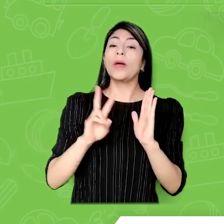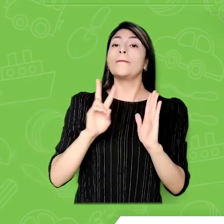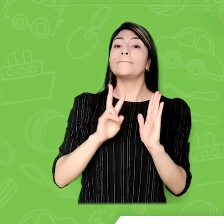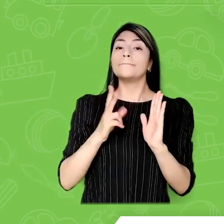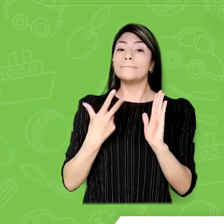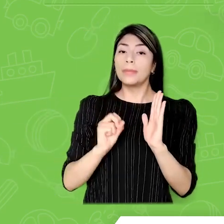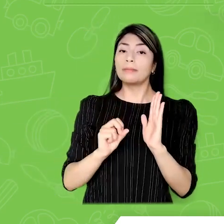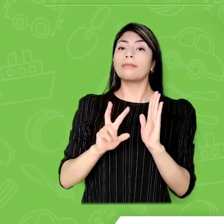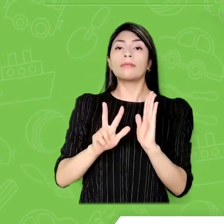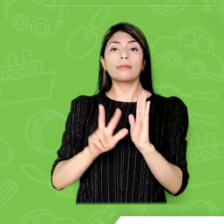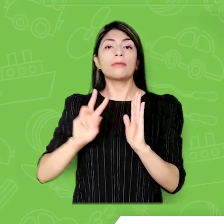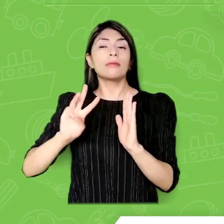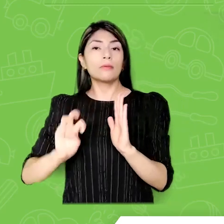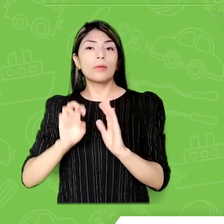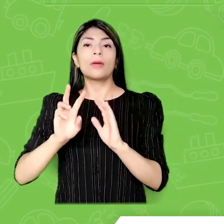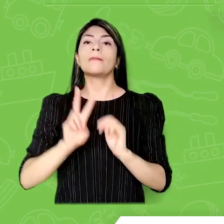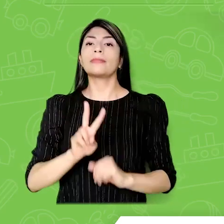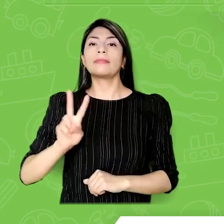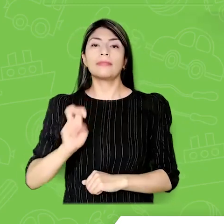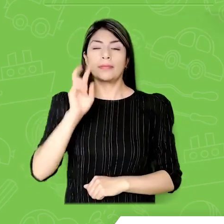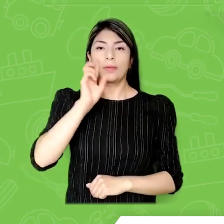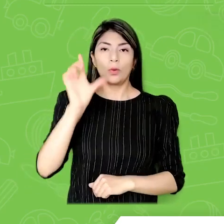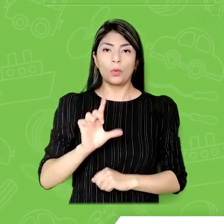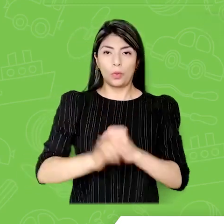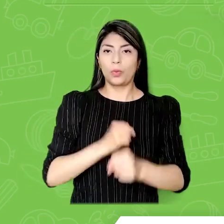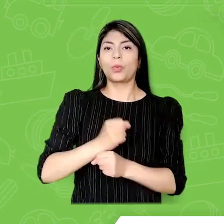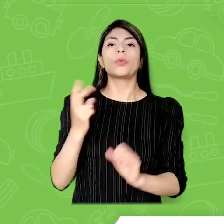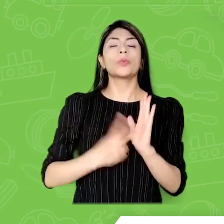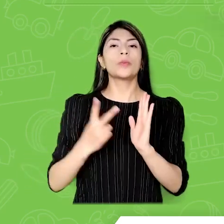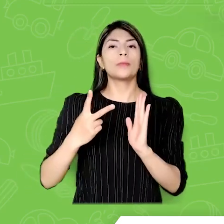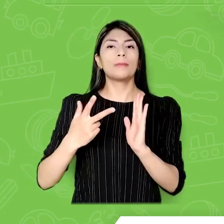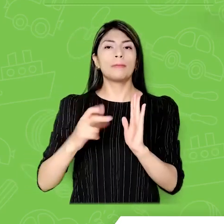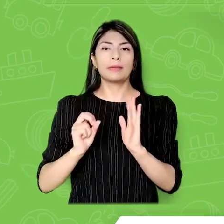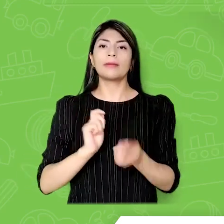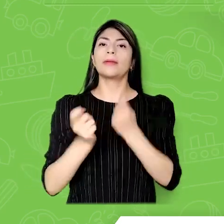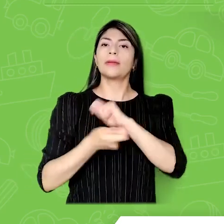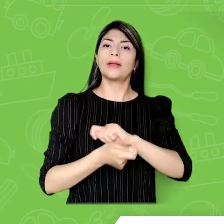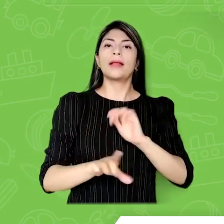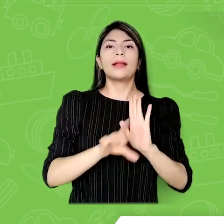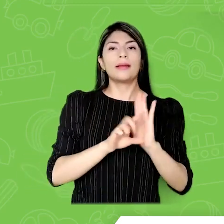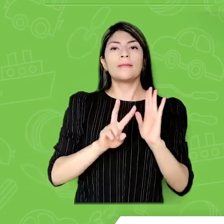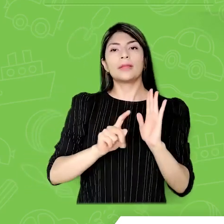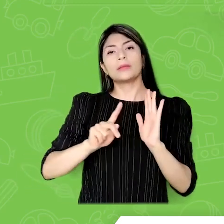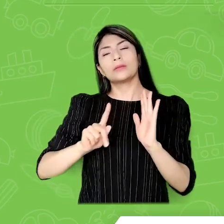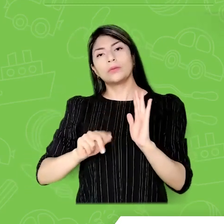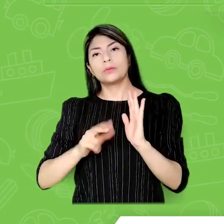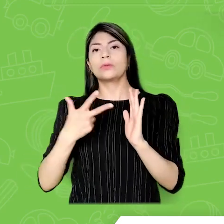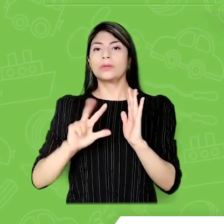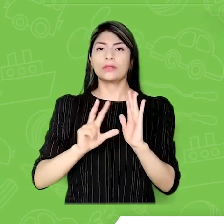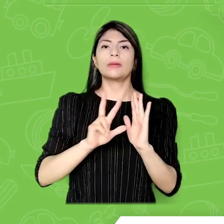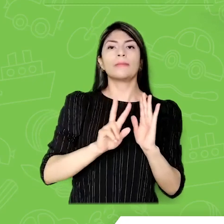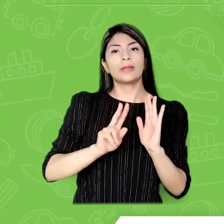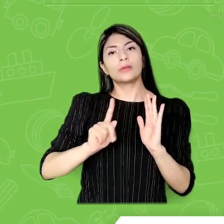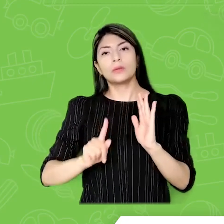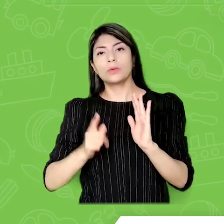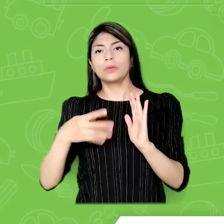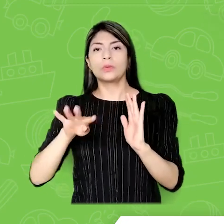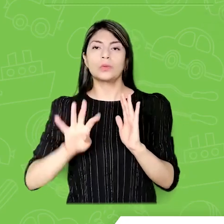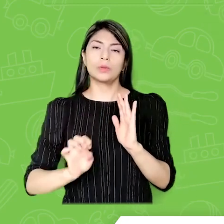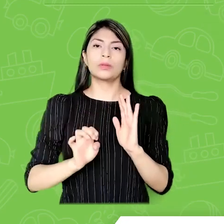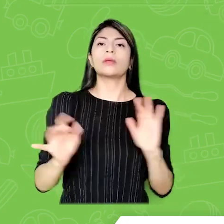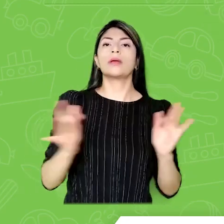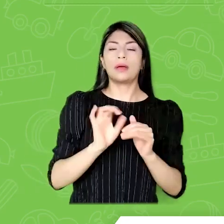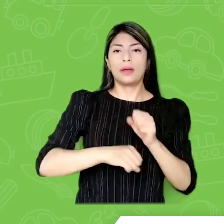2020, modificado por las leyes 2113 y 2119 de 2021, y reglamentado por el